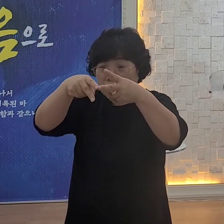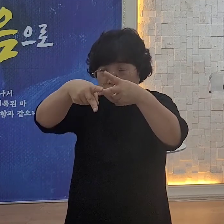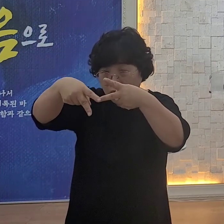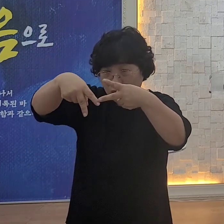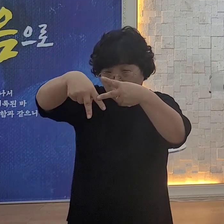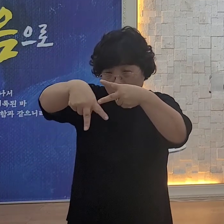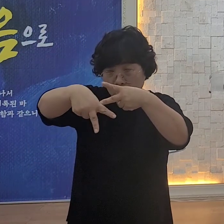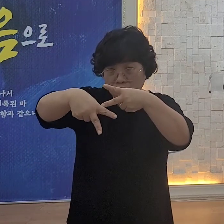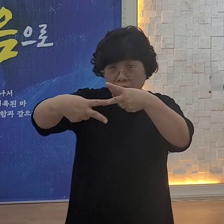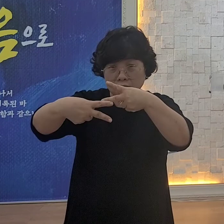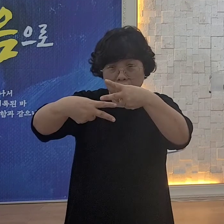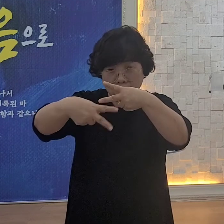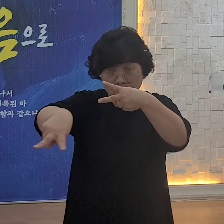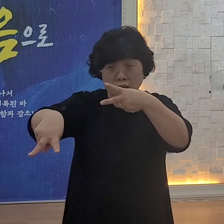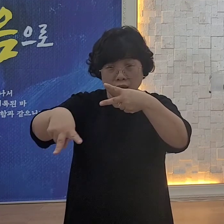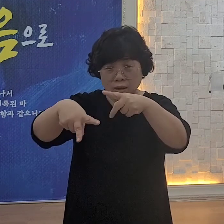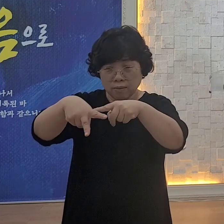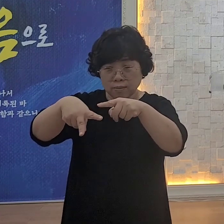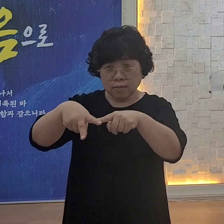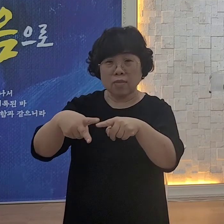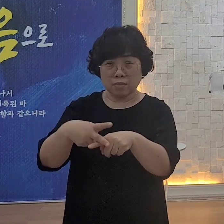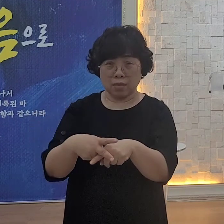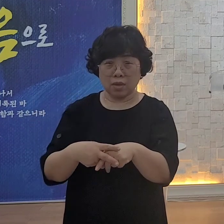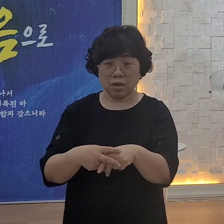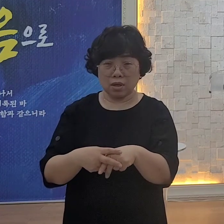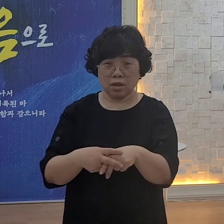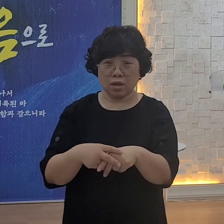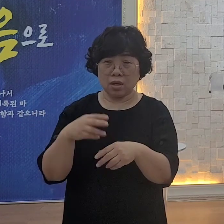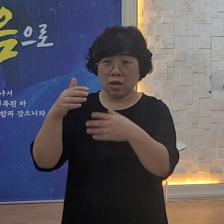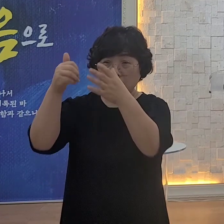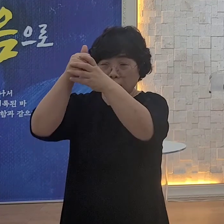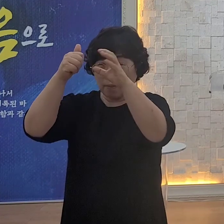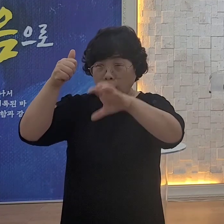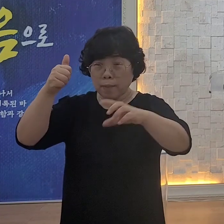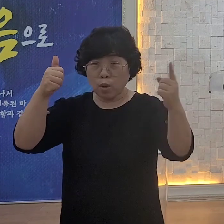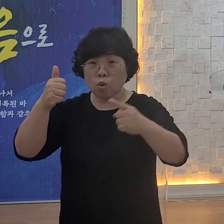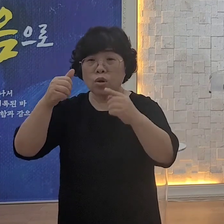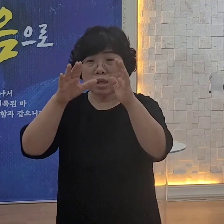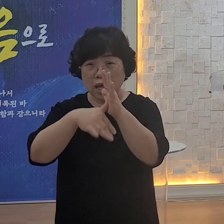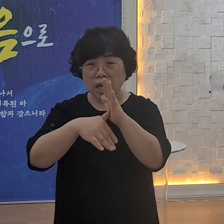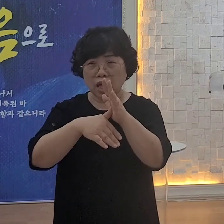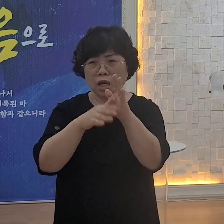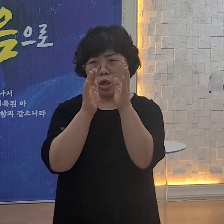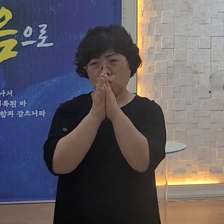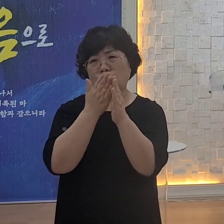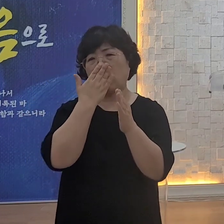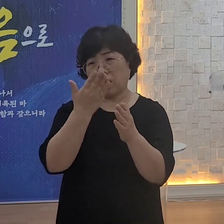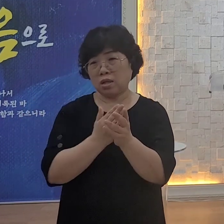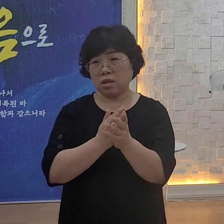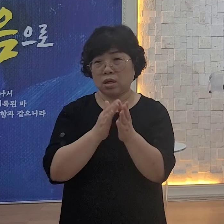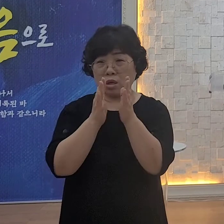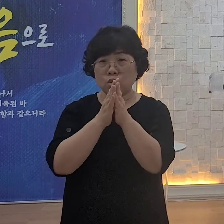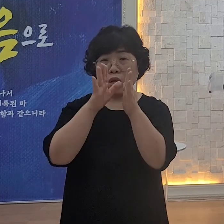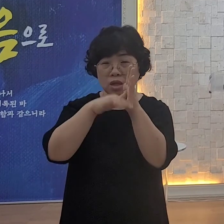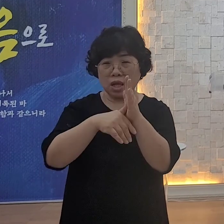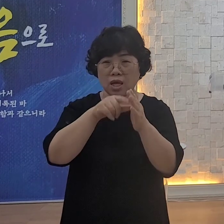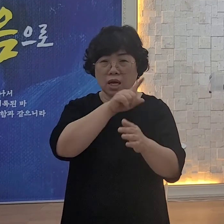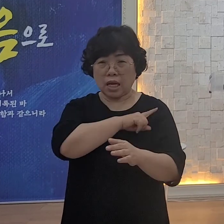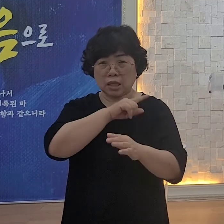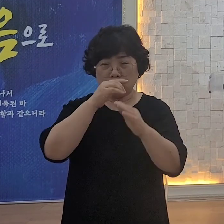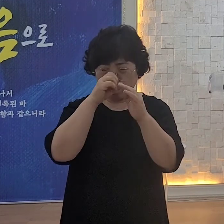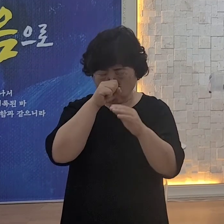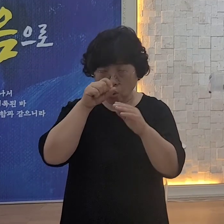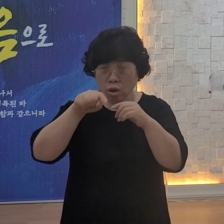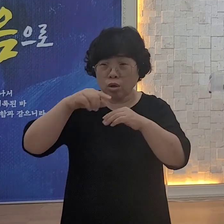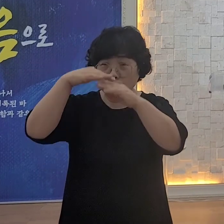찬양은요, 아까 우리 한간사님 마지막 절, 주의 아름다움은 말로다